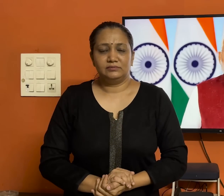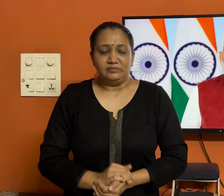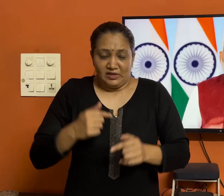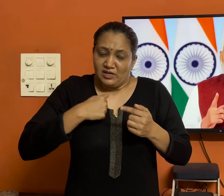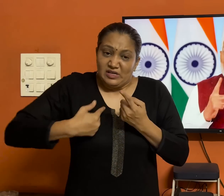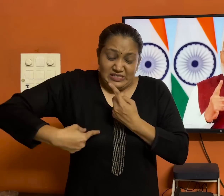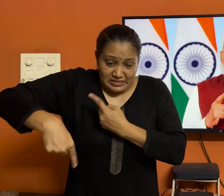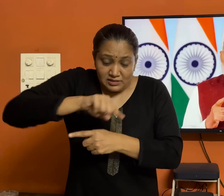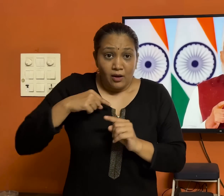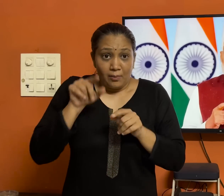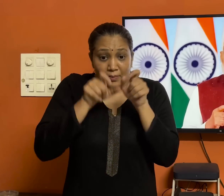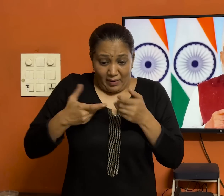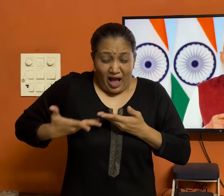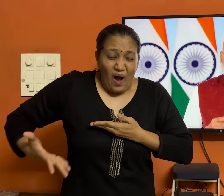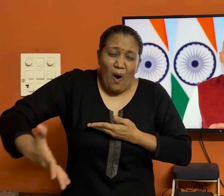हम सभी का